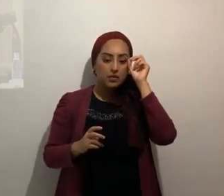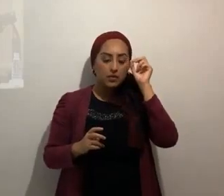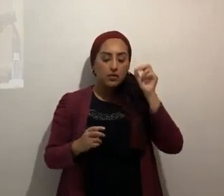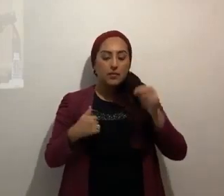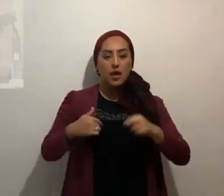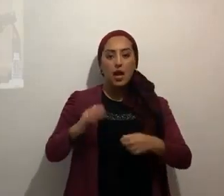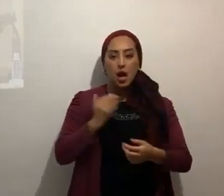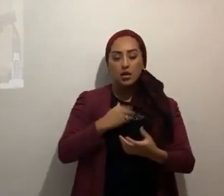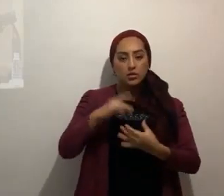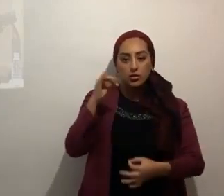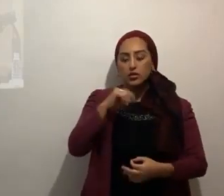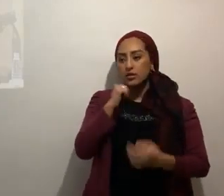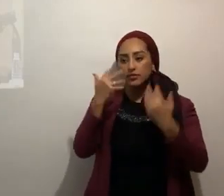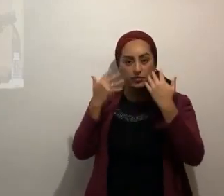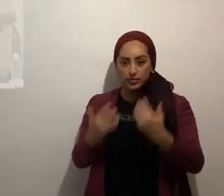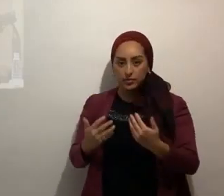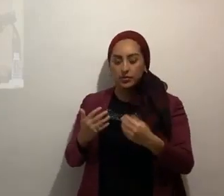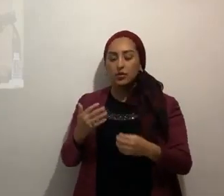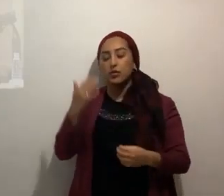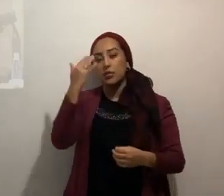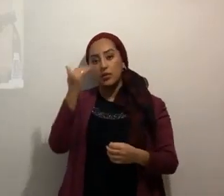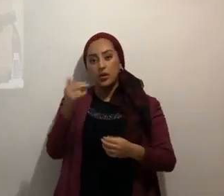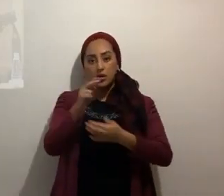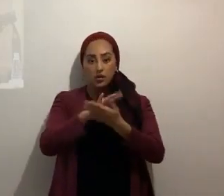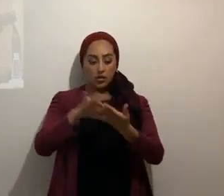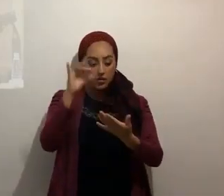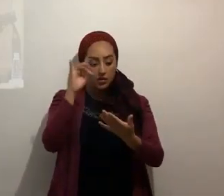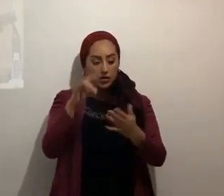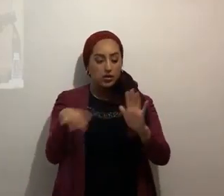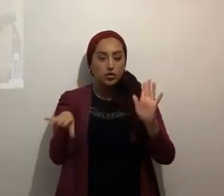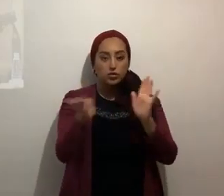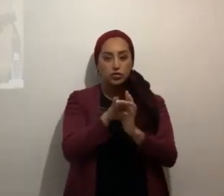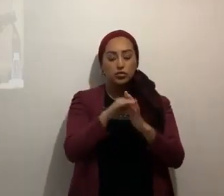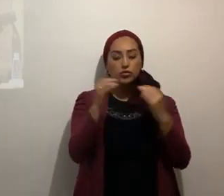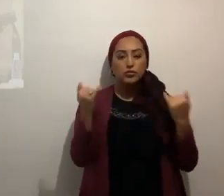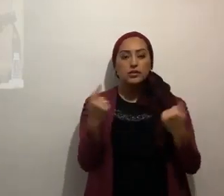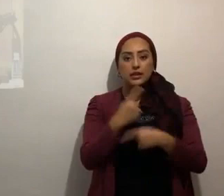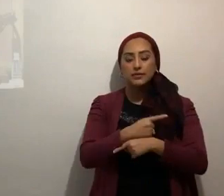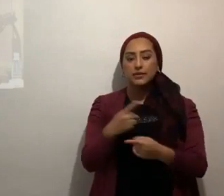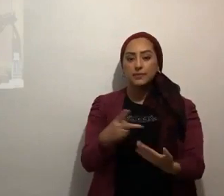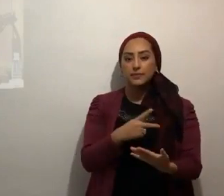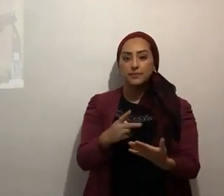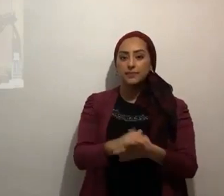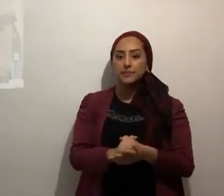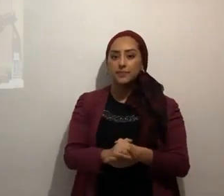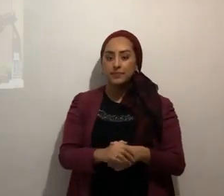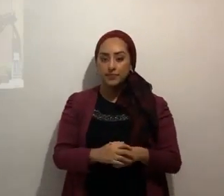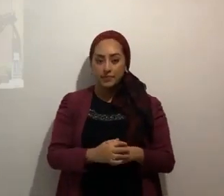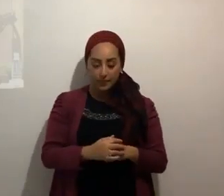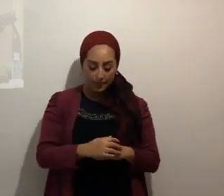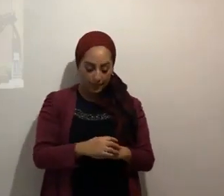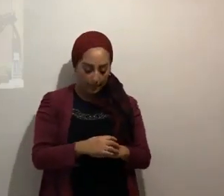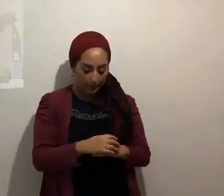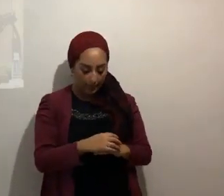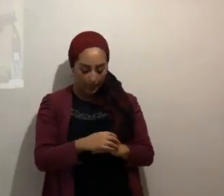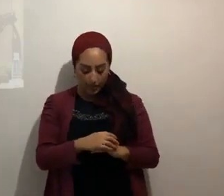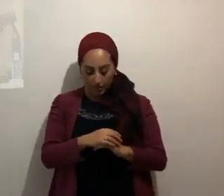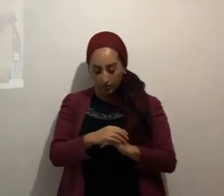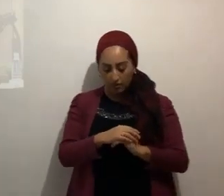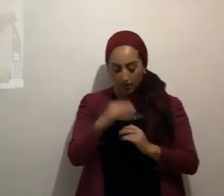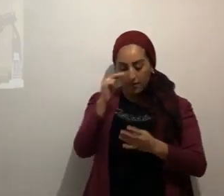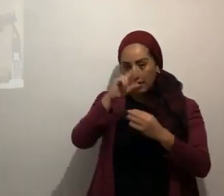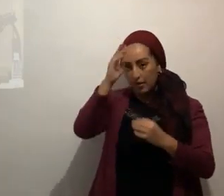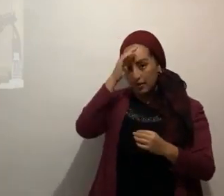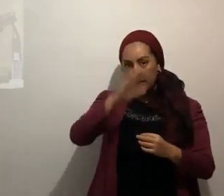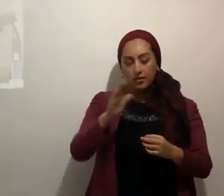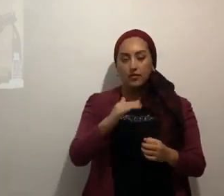estar abatida. Por eso escogió el Ruach HaKodesh este salmo, hermanos. El Eterno no se